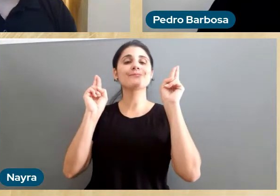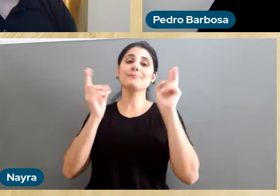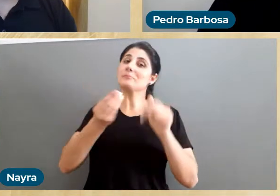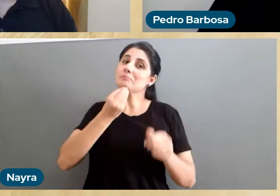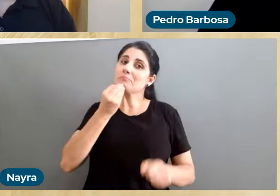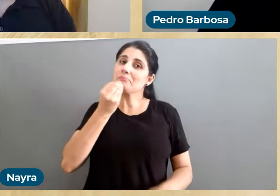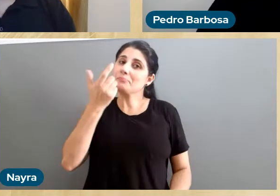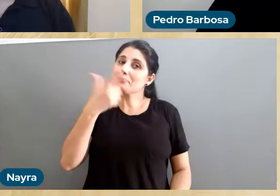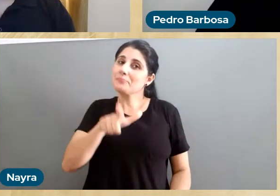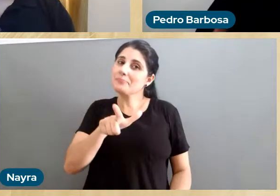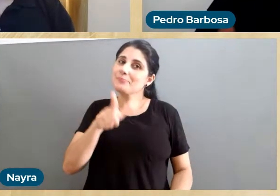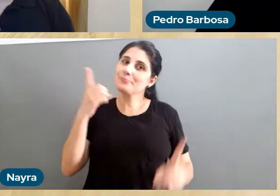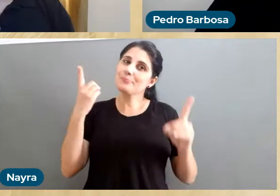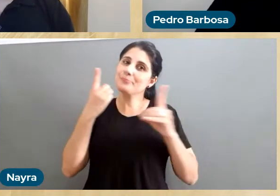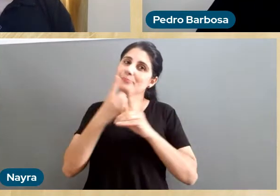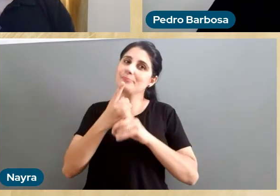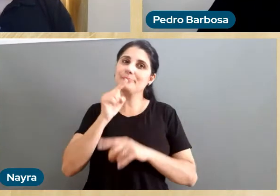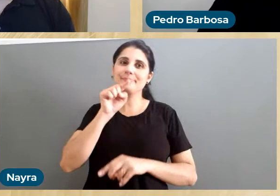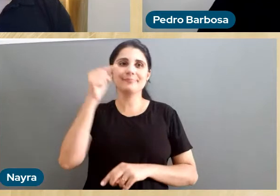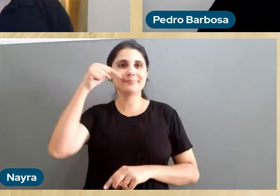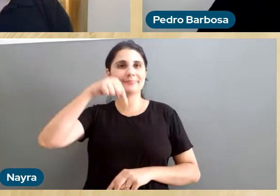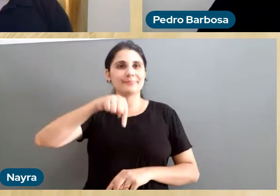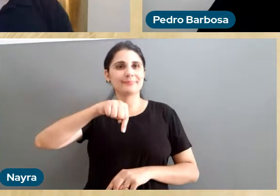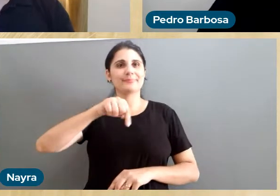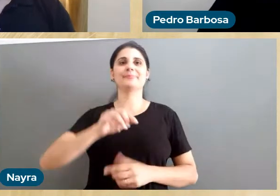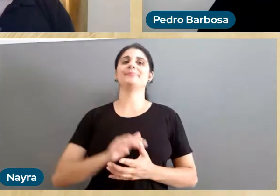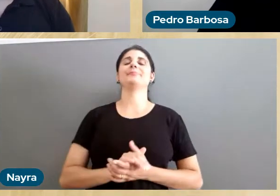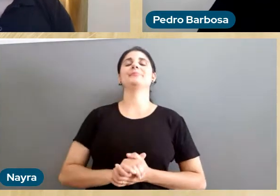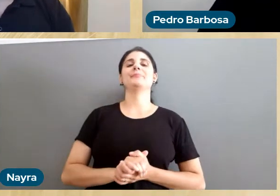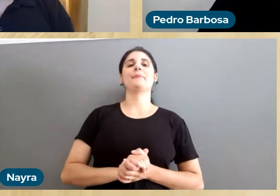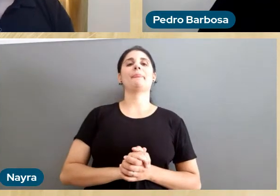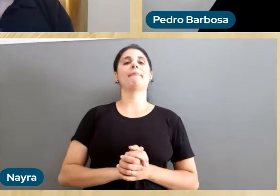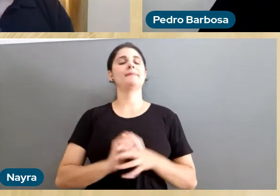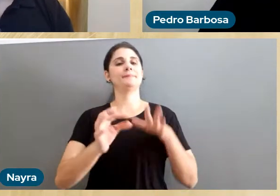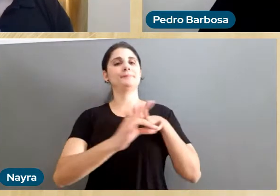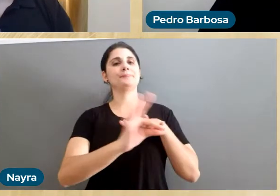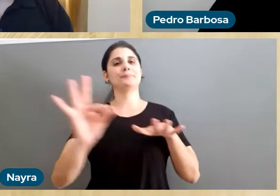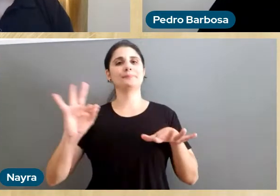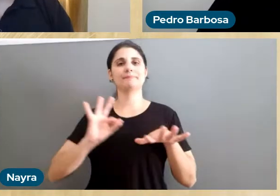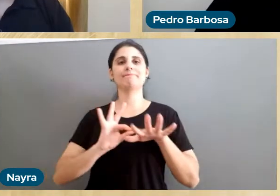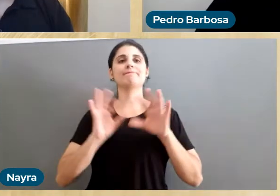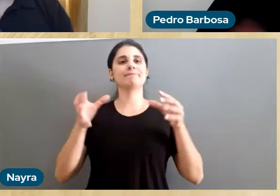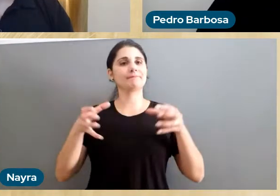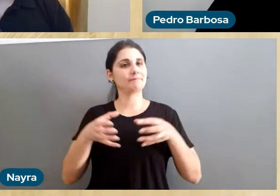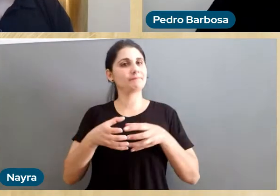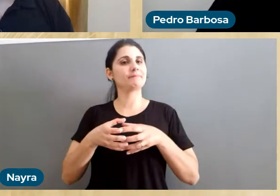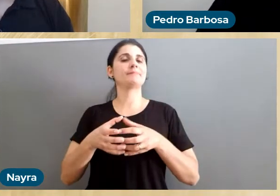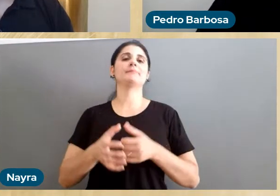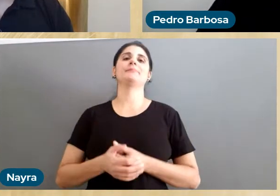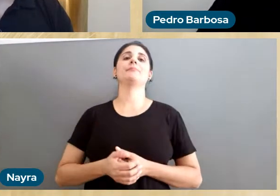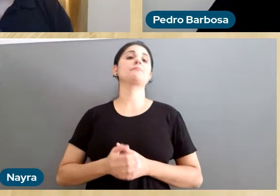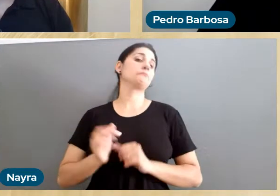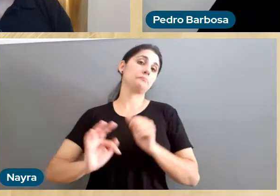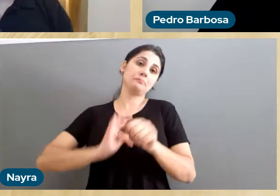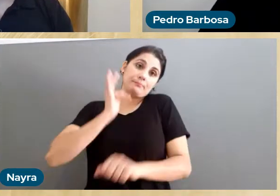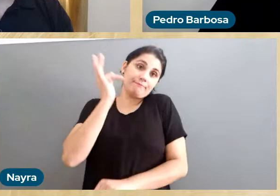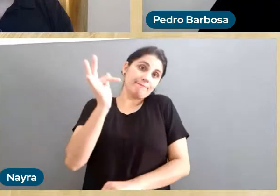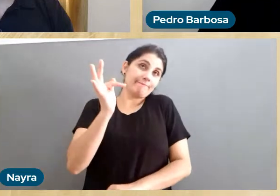oportunidades de estar conosco através das redes sociais da nossa querida federação, ou no futuro, quem sabe,